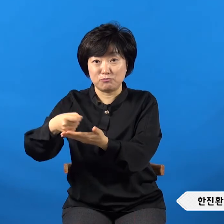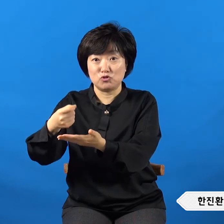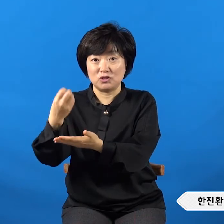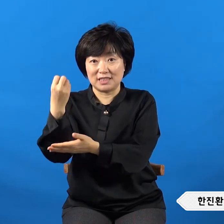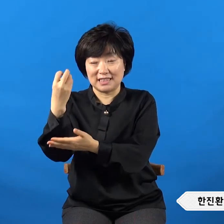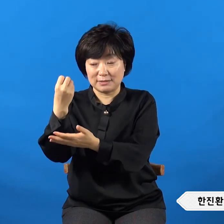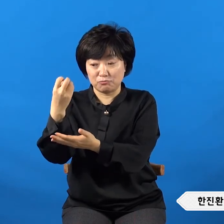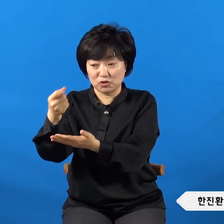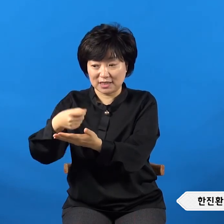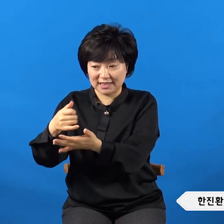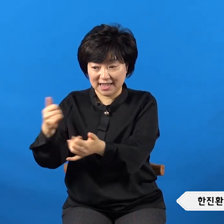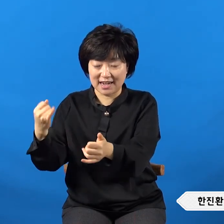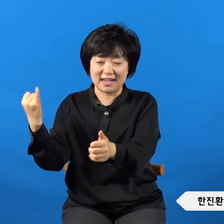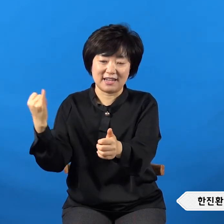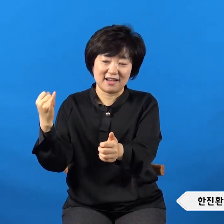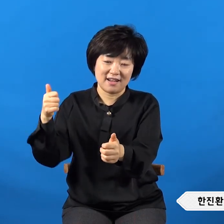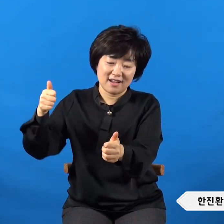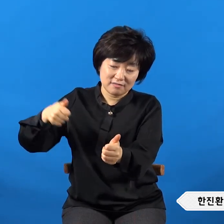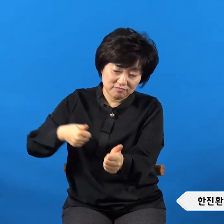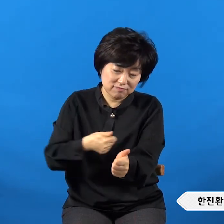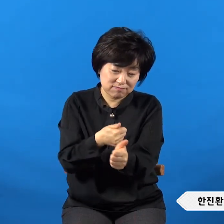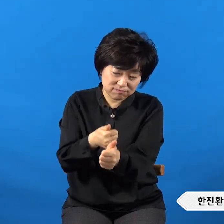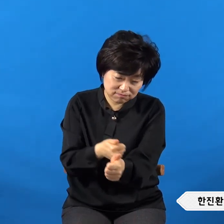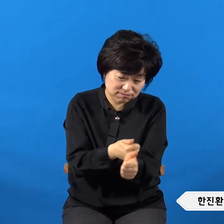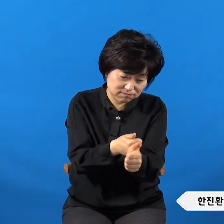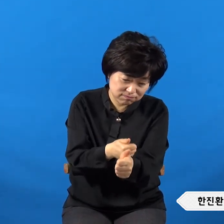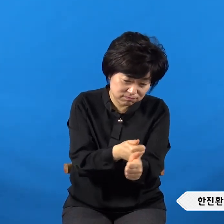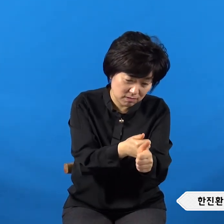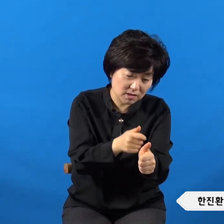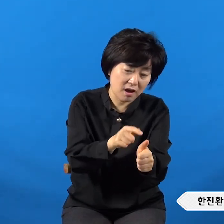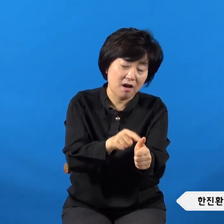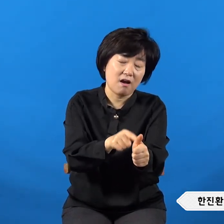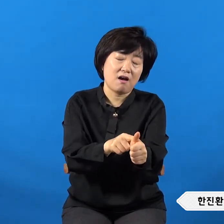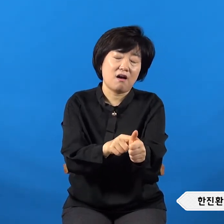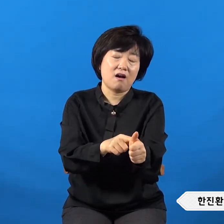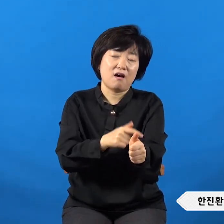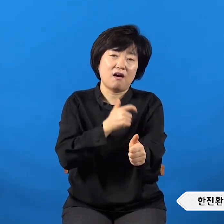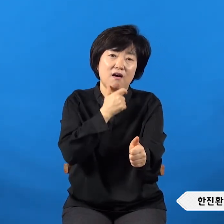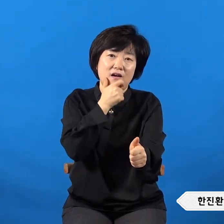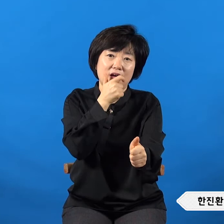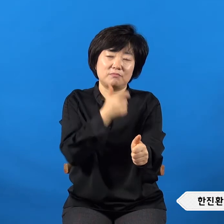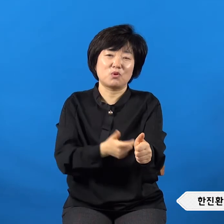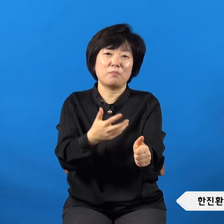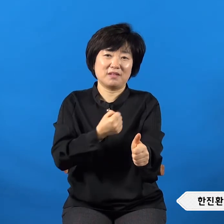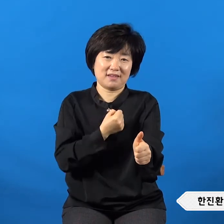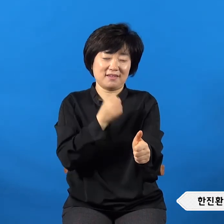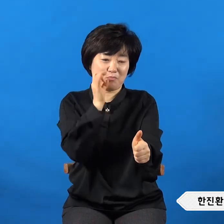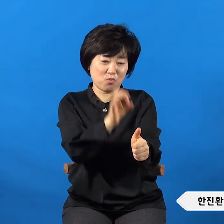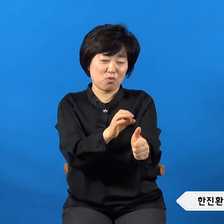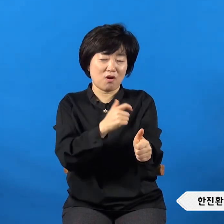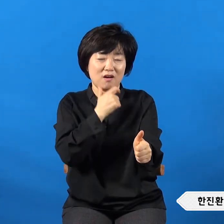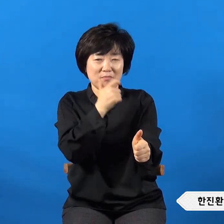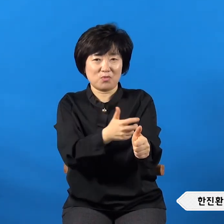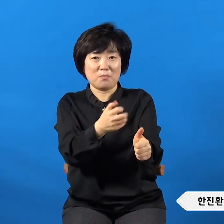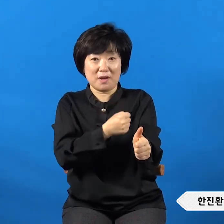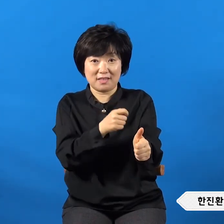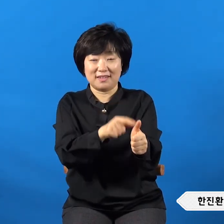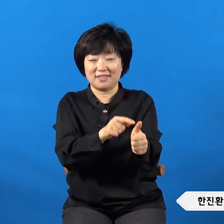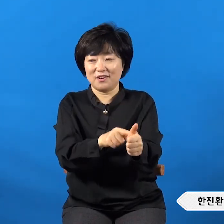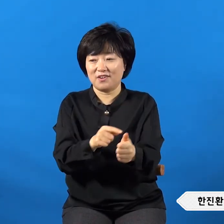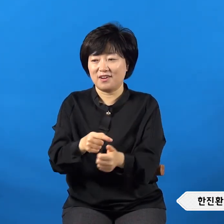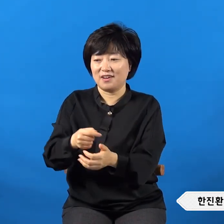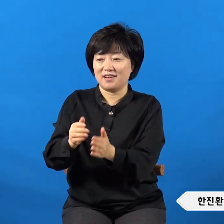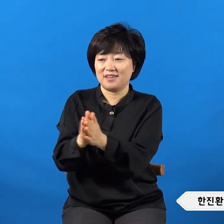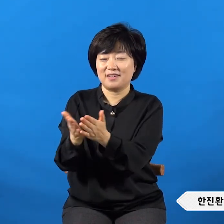대통령의 삶을 취재를 하다가 너무 감동을 받아가지고 그래서 그 기사의 타이틀을 이렇게 뽑았습니다.